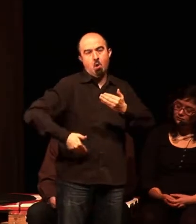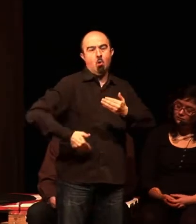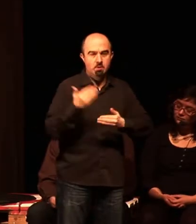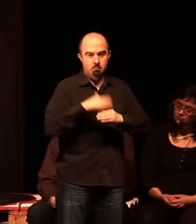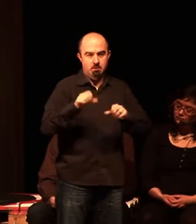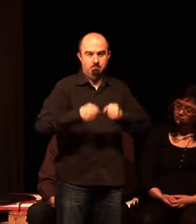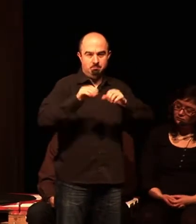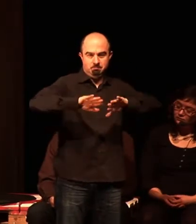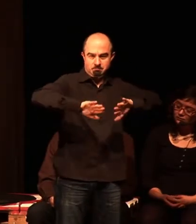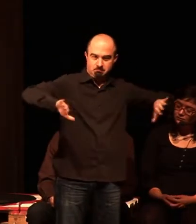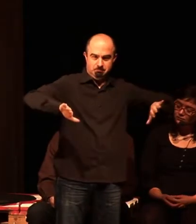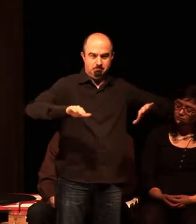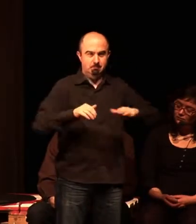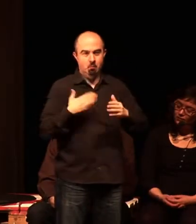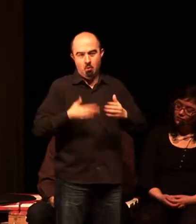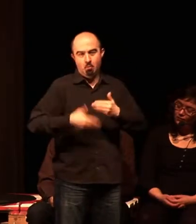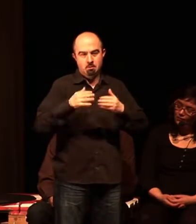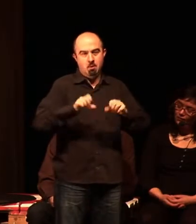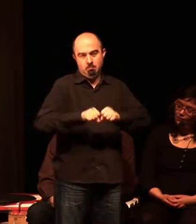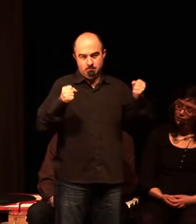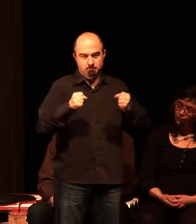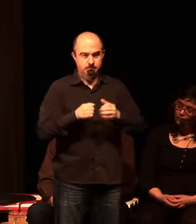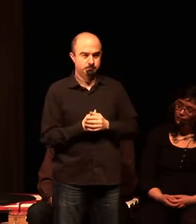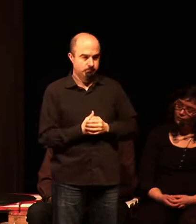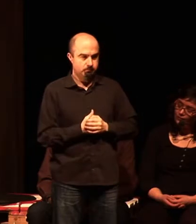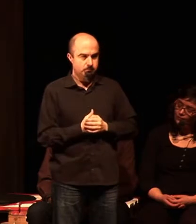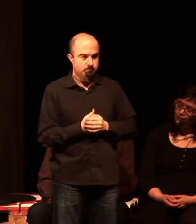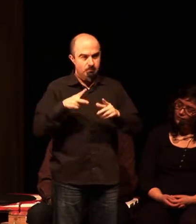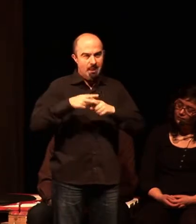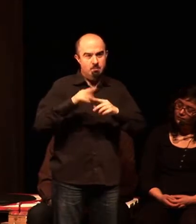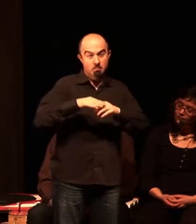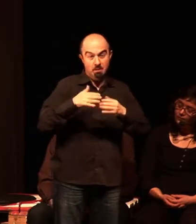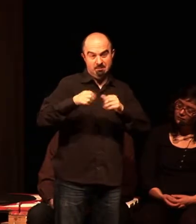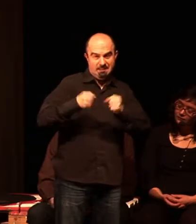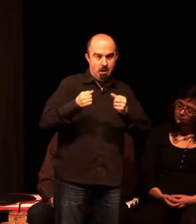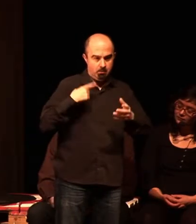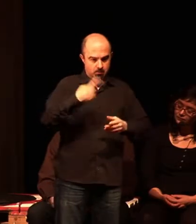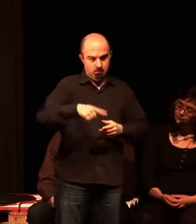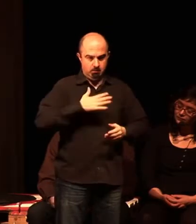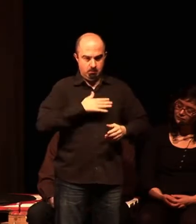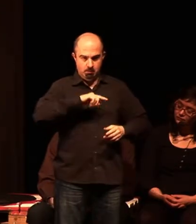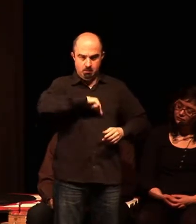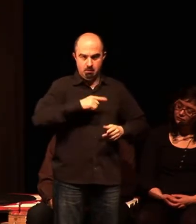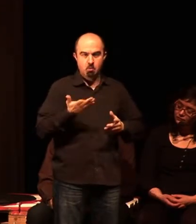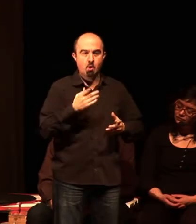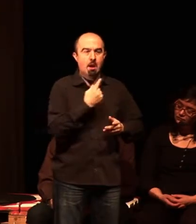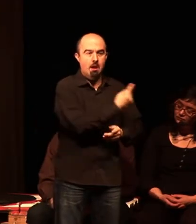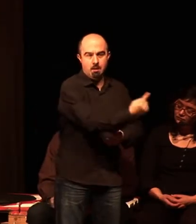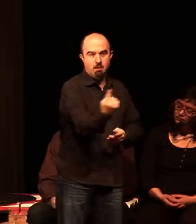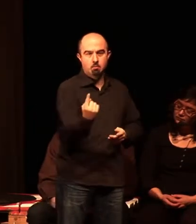a trencar i com començarem amb la ruptura. I les eines de la ruptura les tenim. I les tenim en